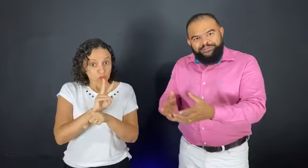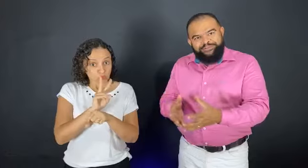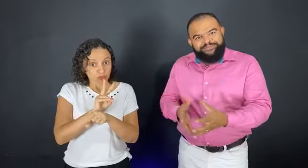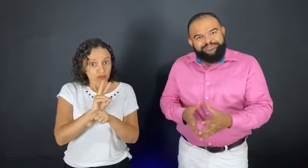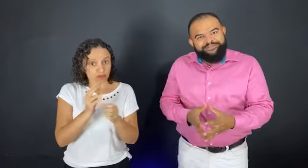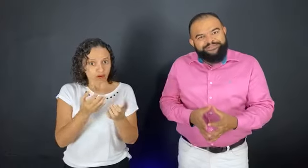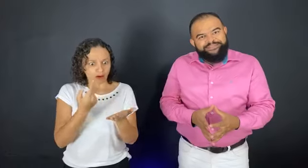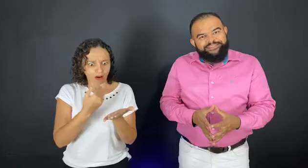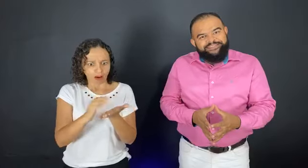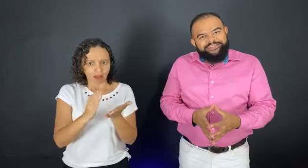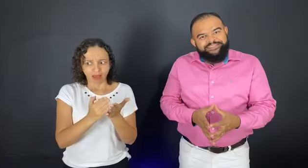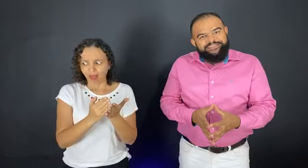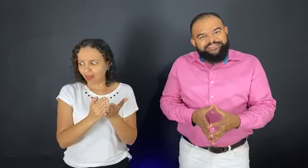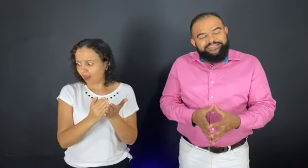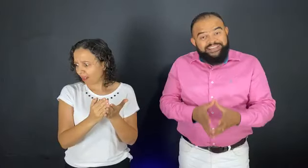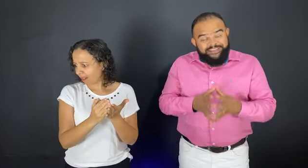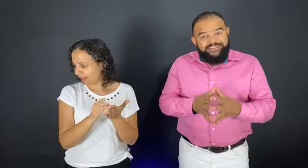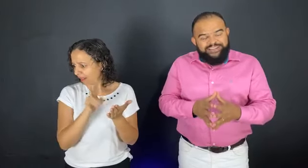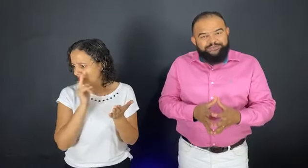mão do outro.